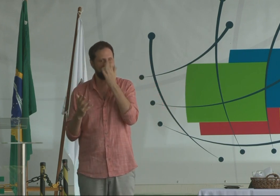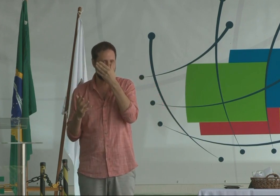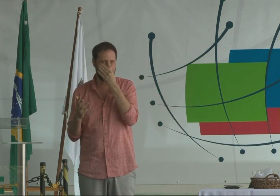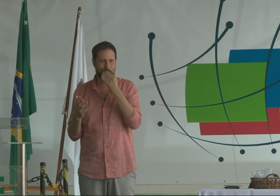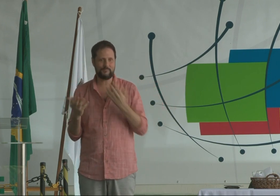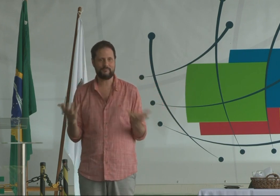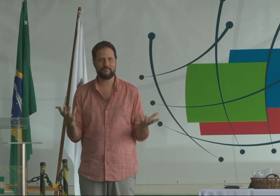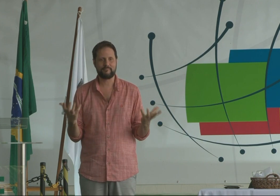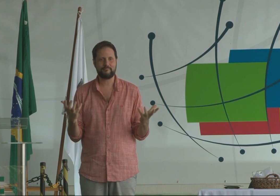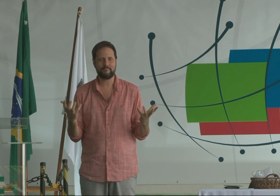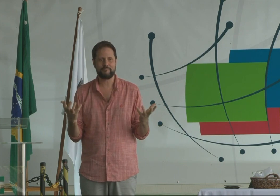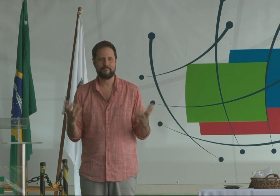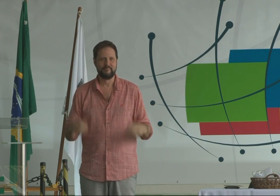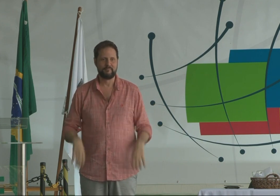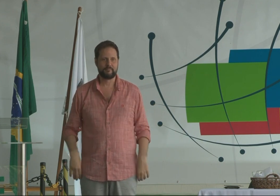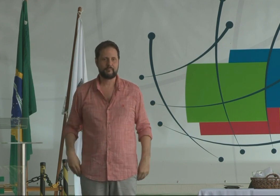apropriação de linguagem, cultural.